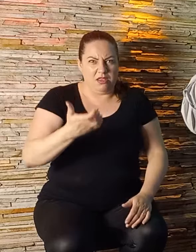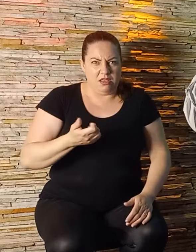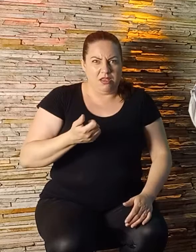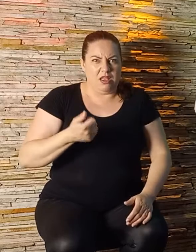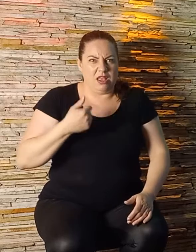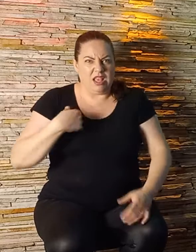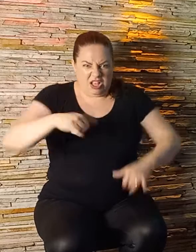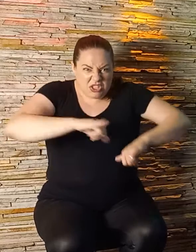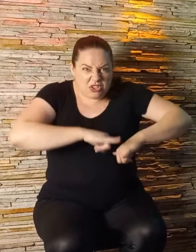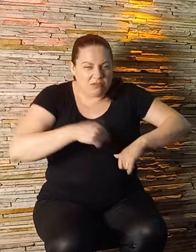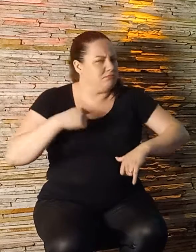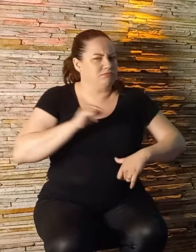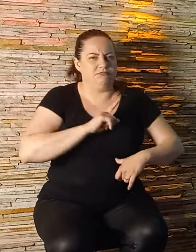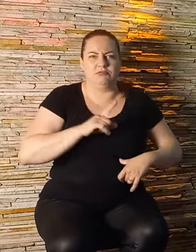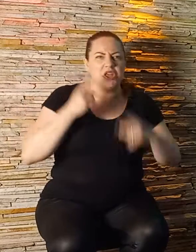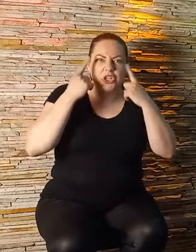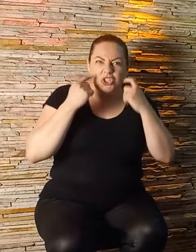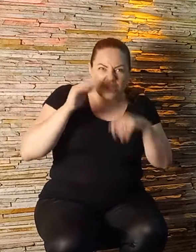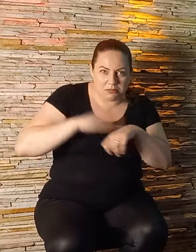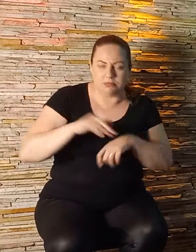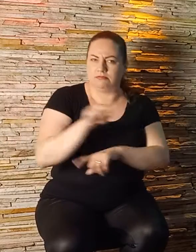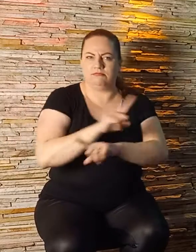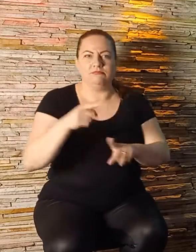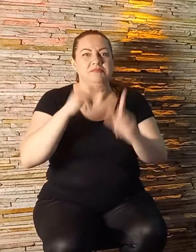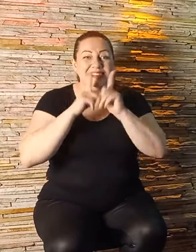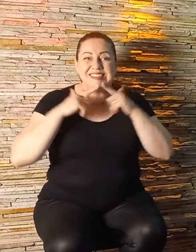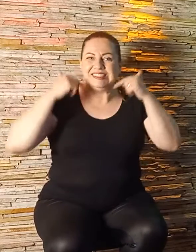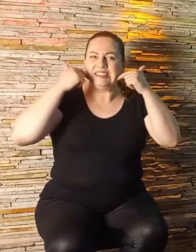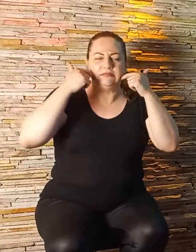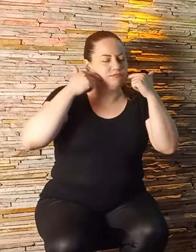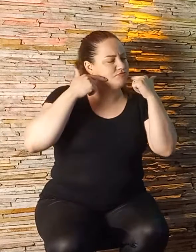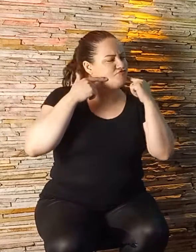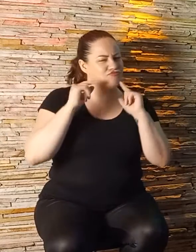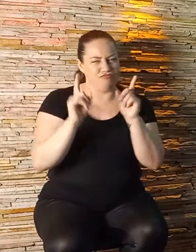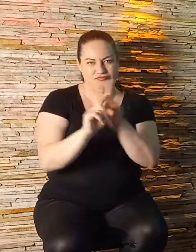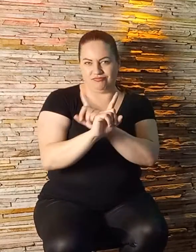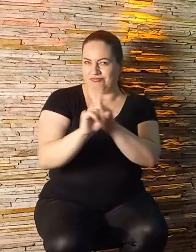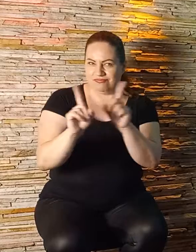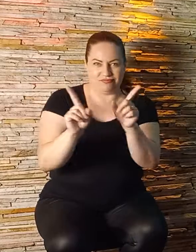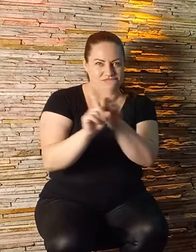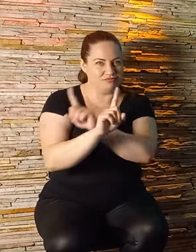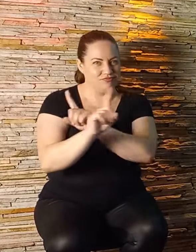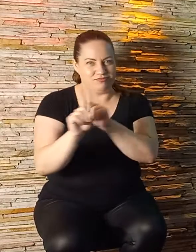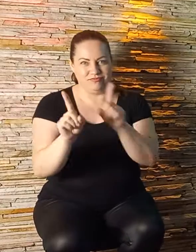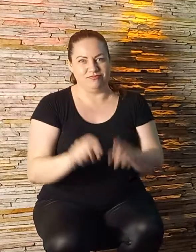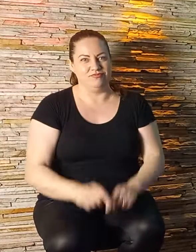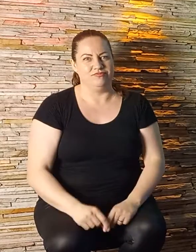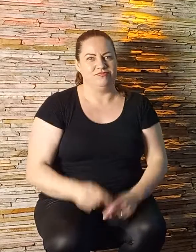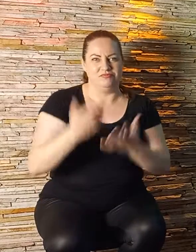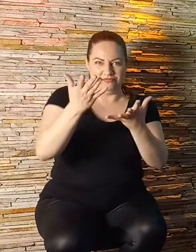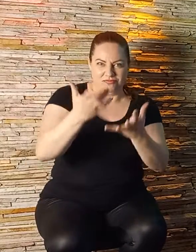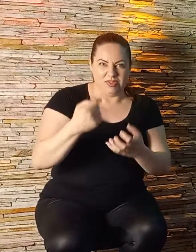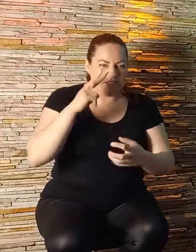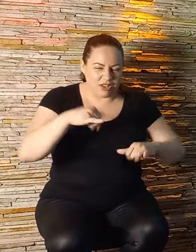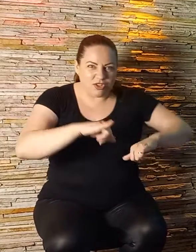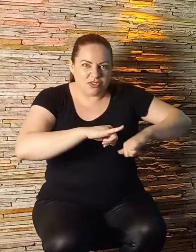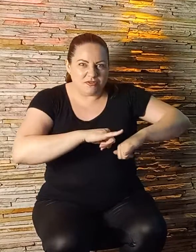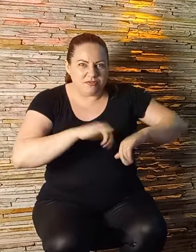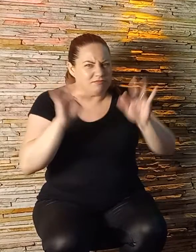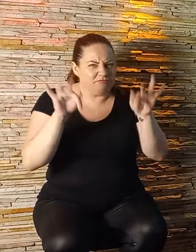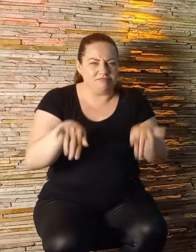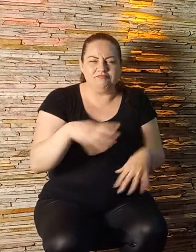sangue para não sangrou mais agrimensor é mostrar o mas querem meu sorriso eu não sou Riomar e eu quero ver o sangue a